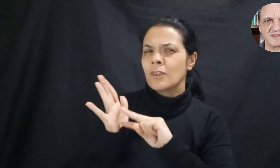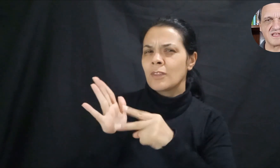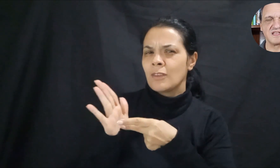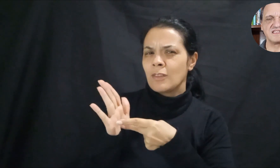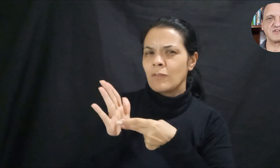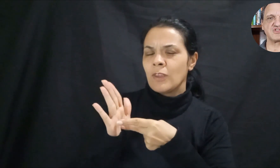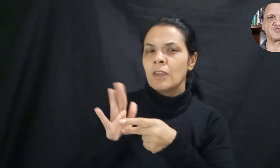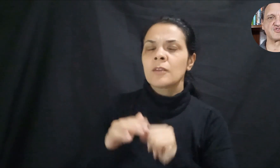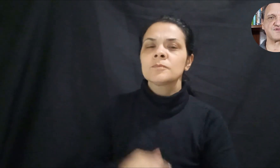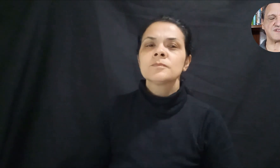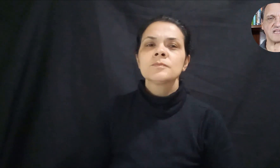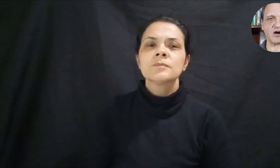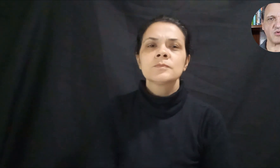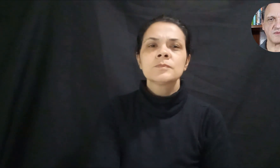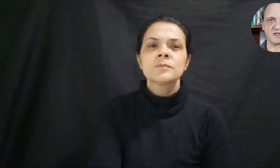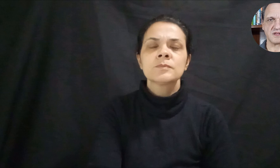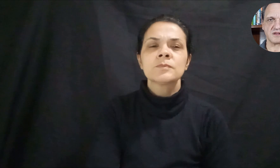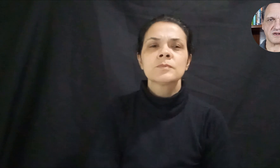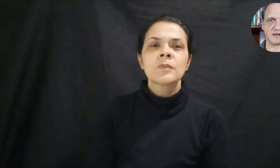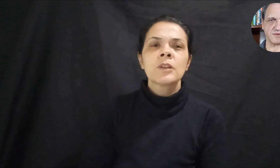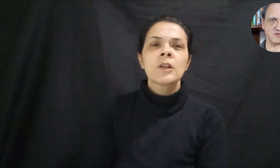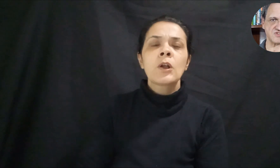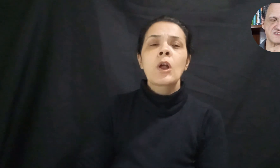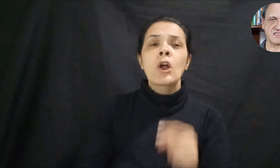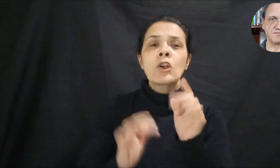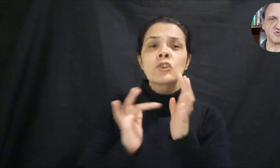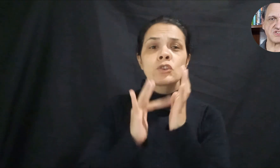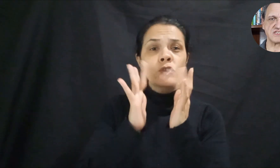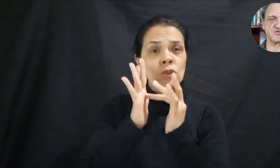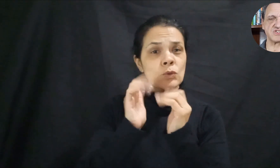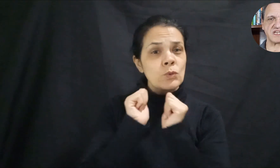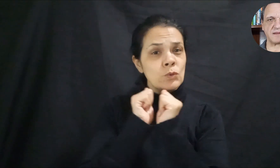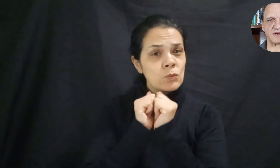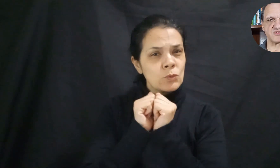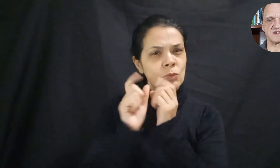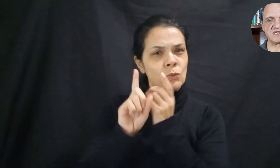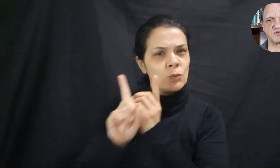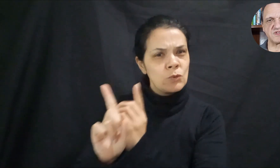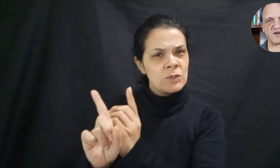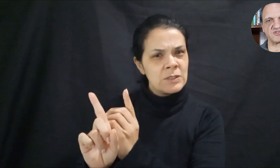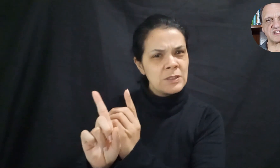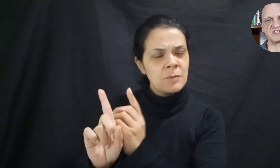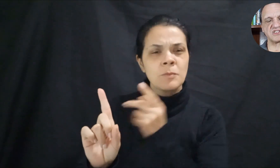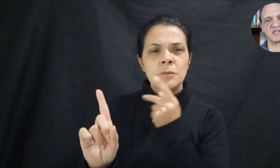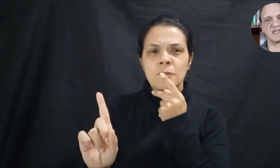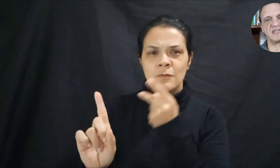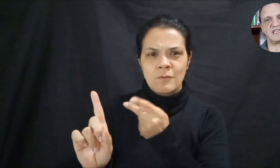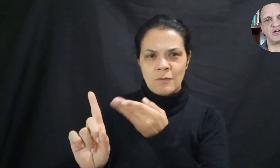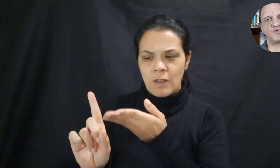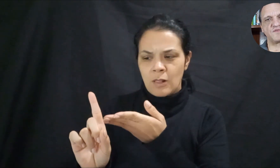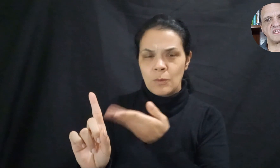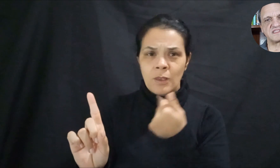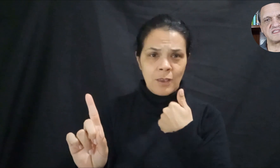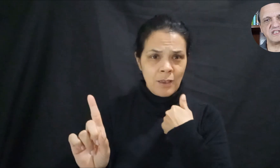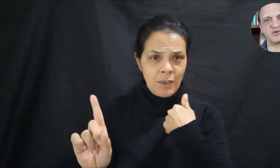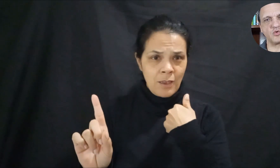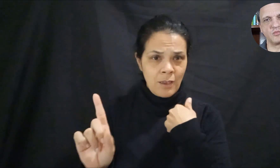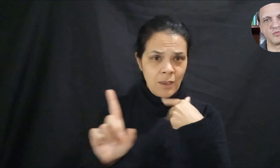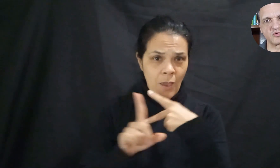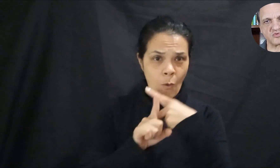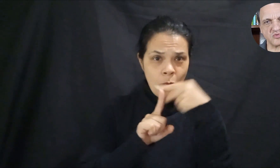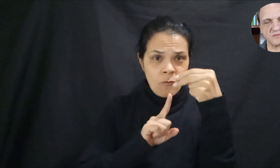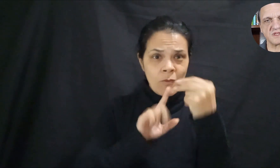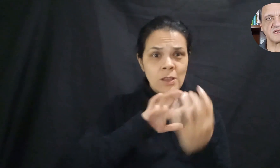falar? Em seu discurso final, lá para os discípulos, Jesus chega para os discípulos e fala o seguinte: eu venci